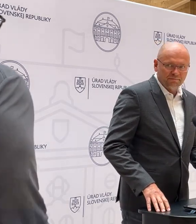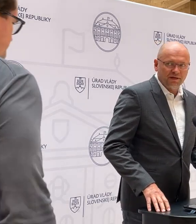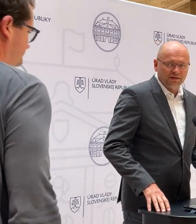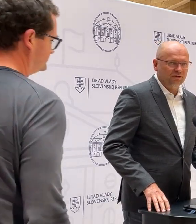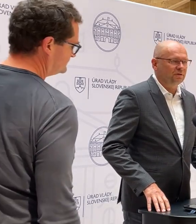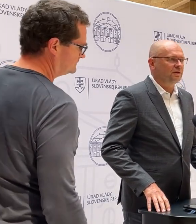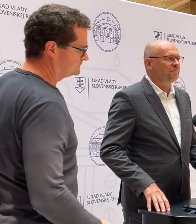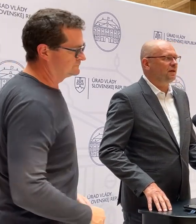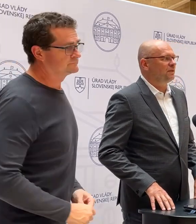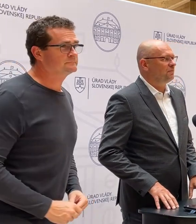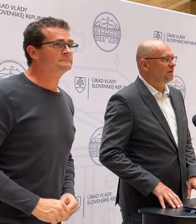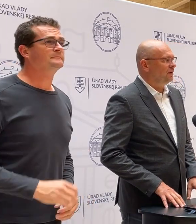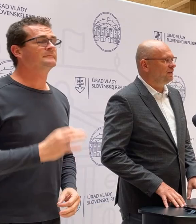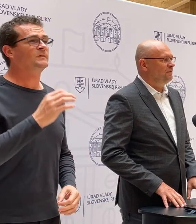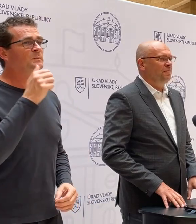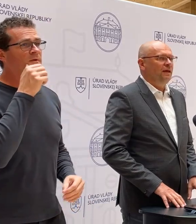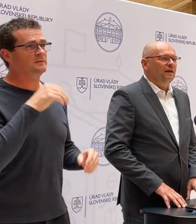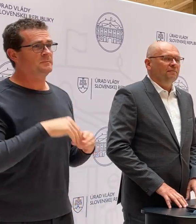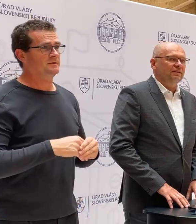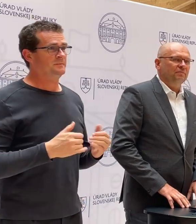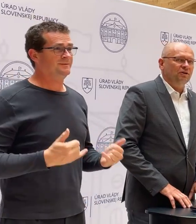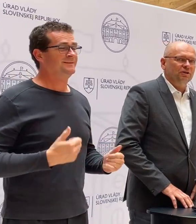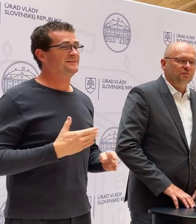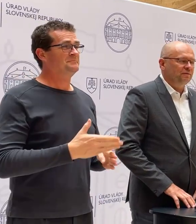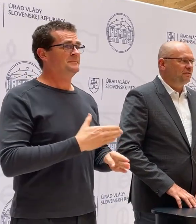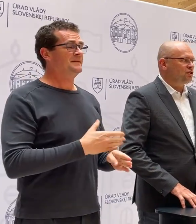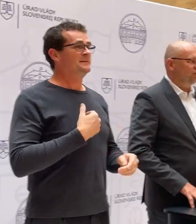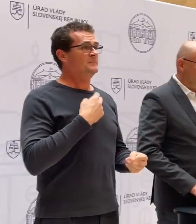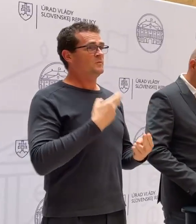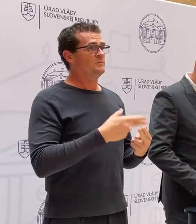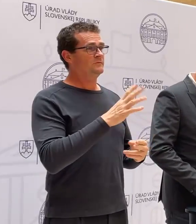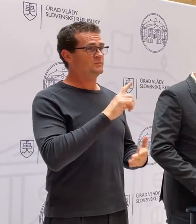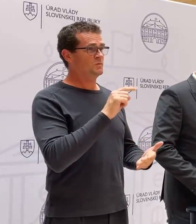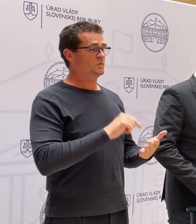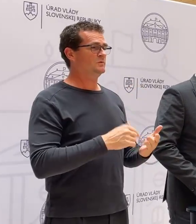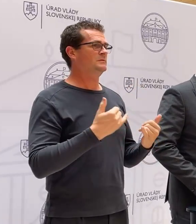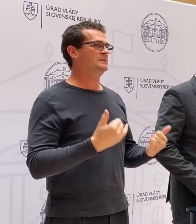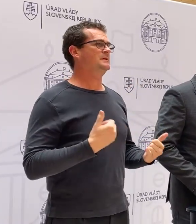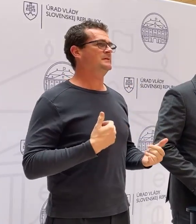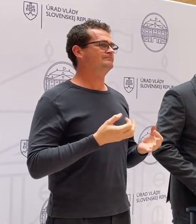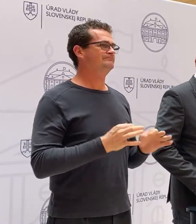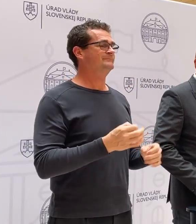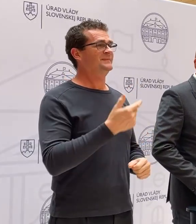Ďakujem pekne, dobrý deň prajem, dámy a páni. Predtým, ako odpoviem na vaše otázky, dovolte mi